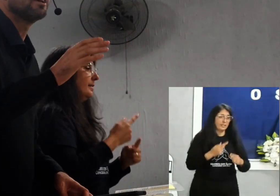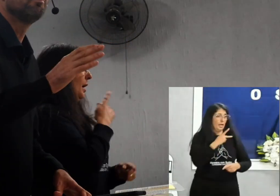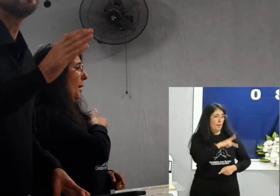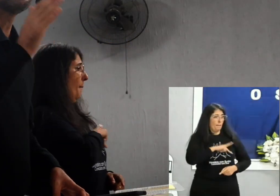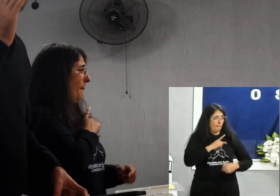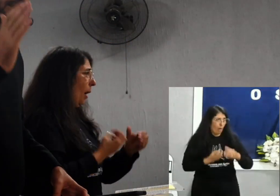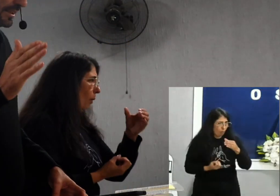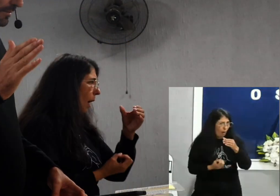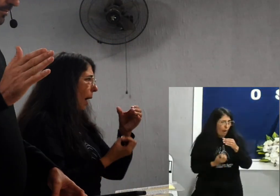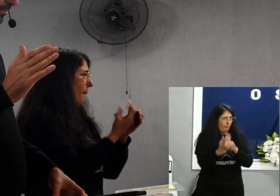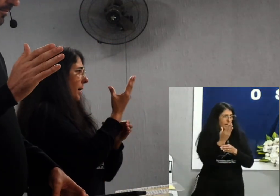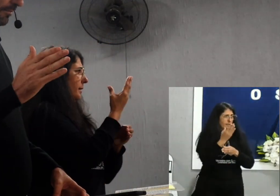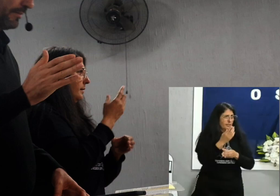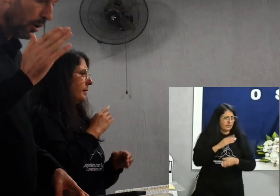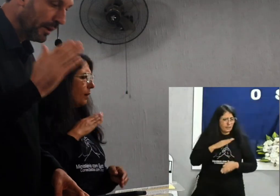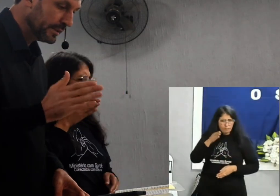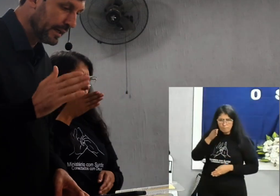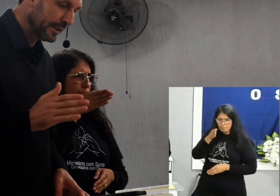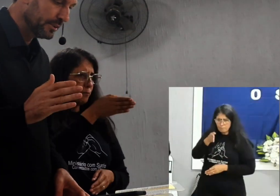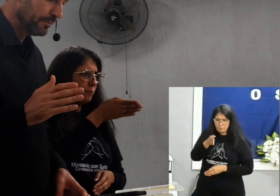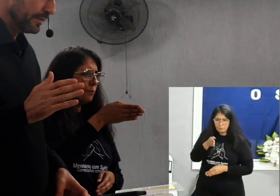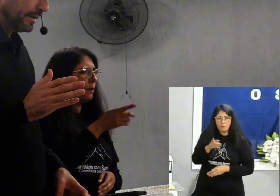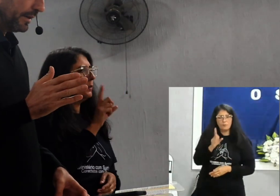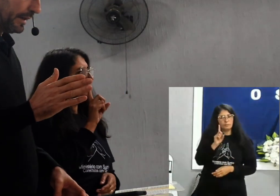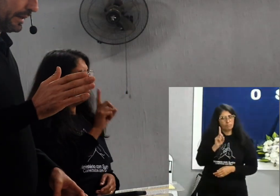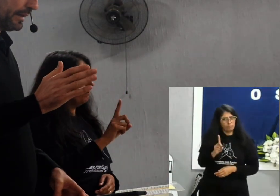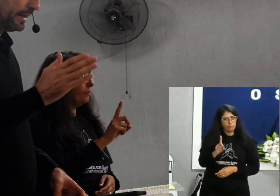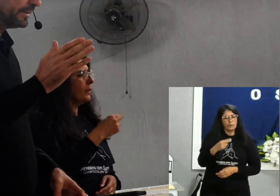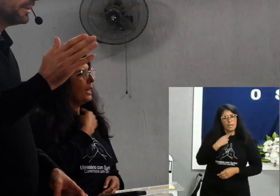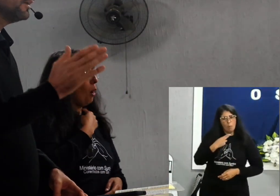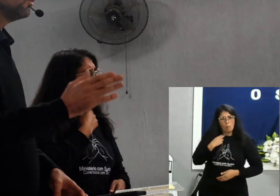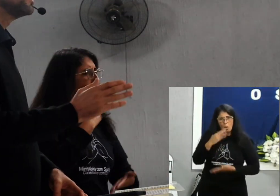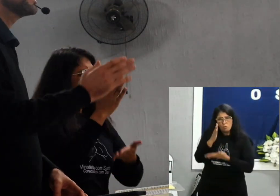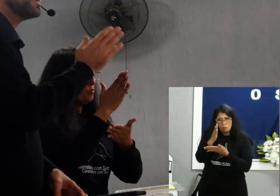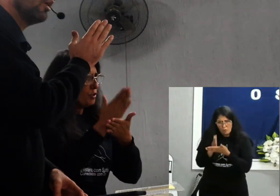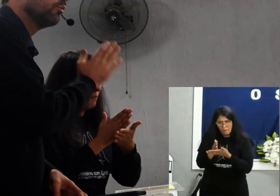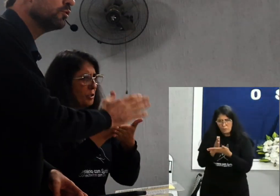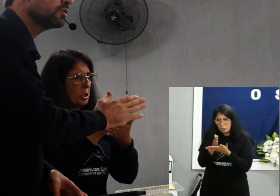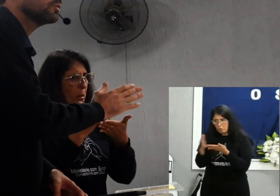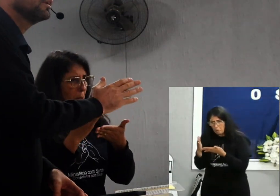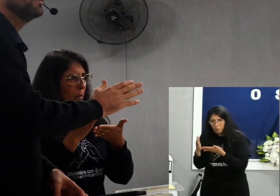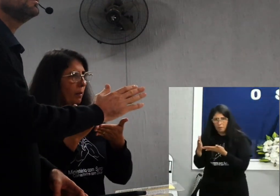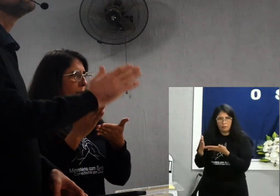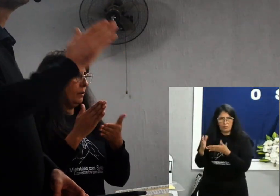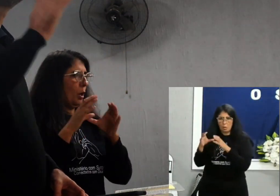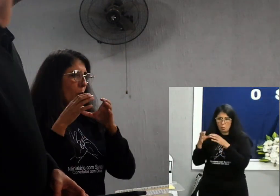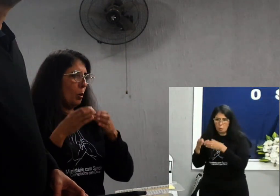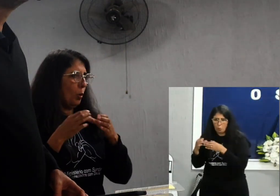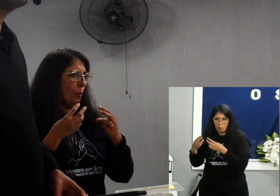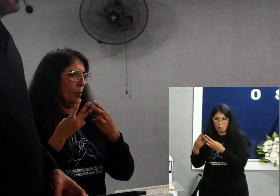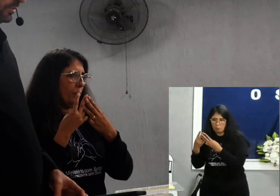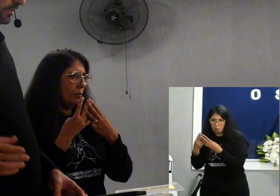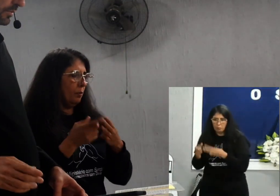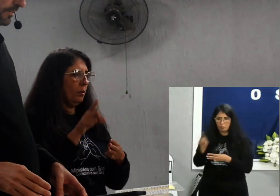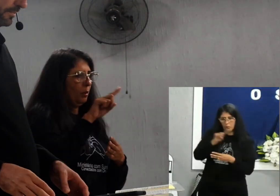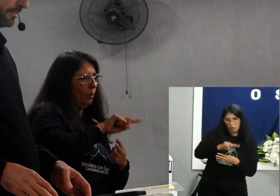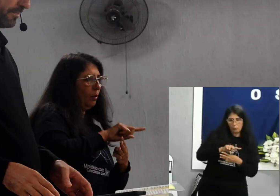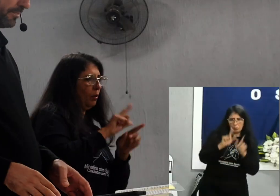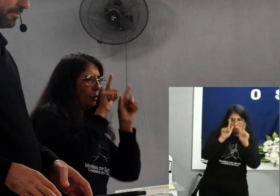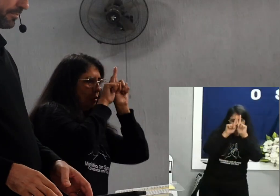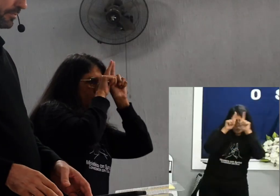Uma divisão precisa na humanidade é entre os salvos e os perdidos.